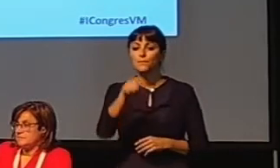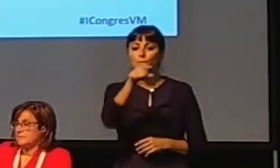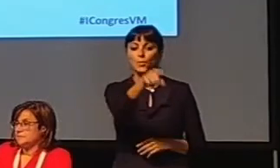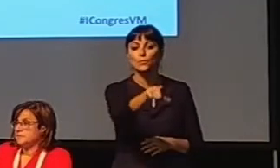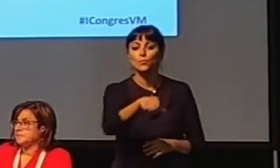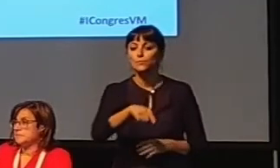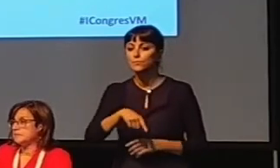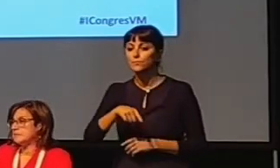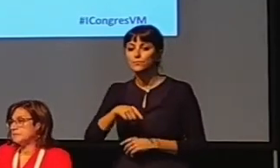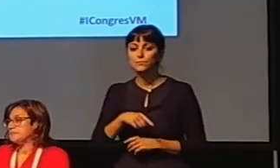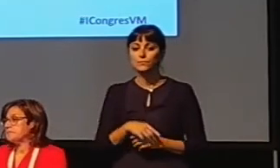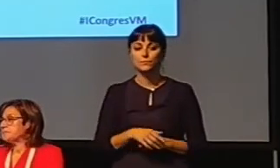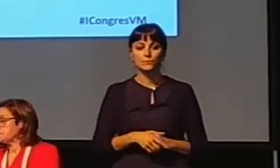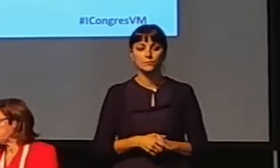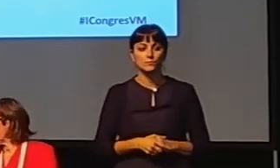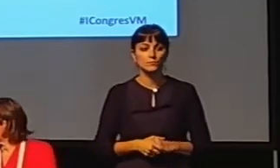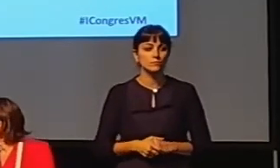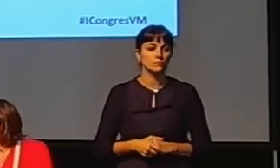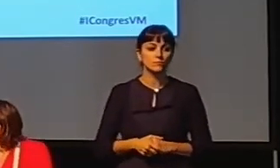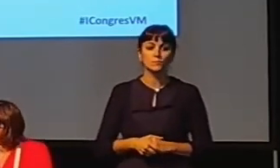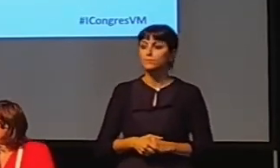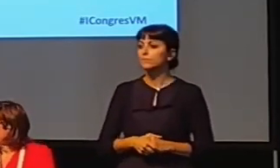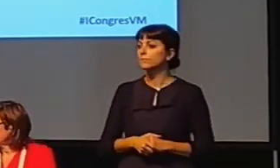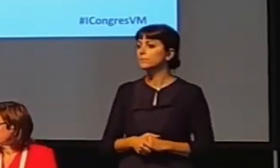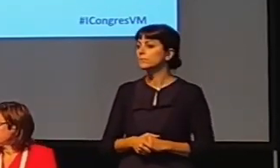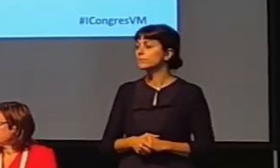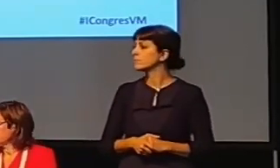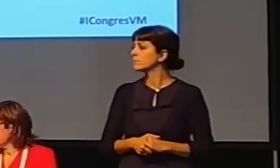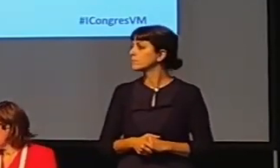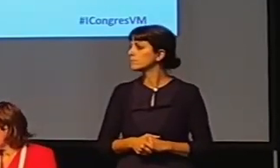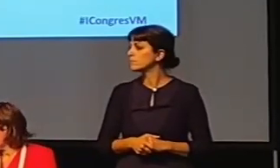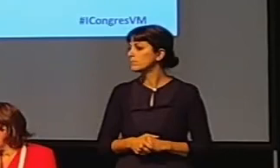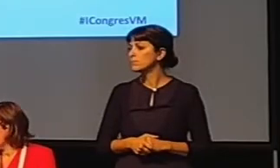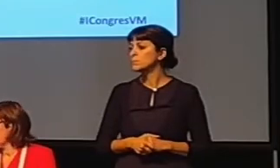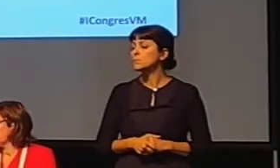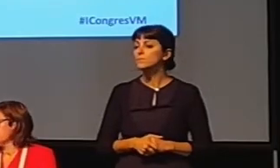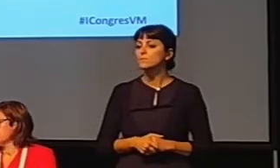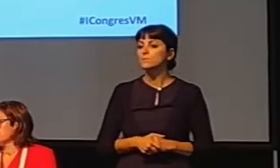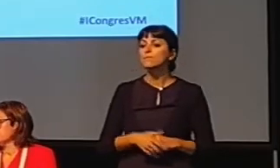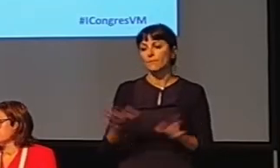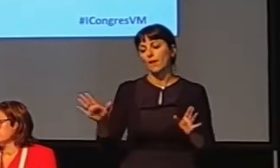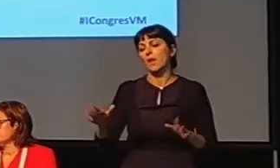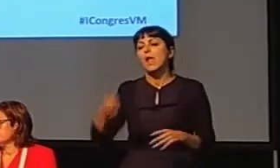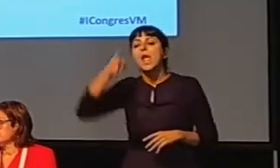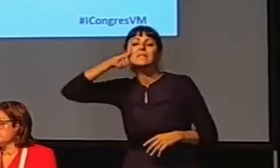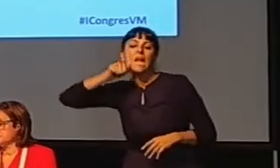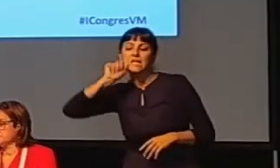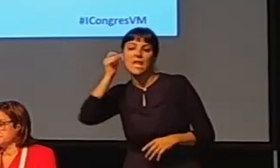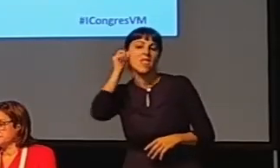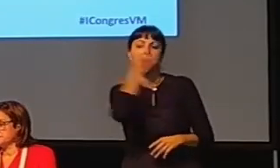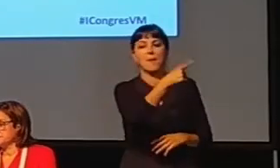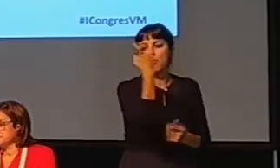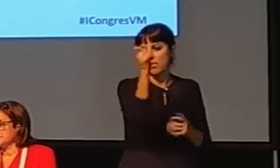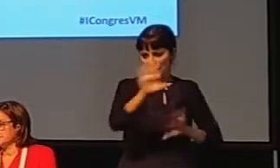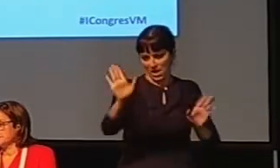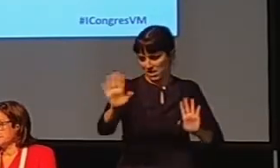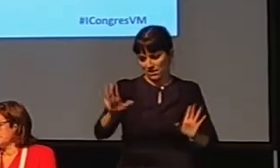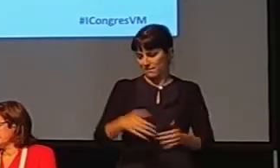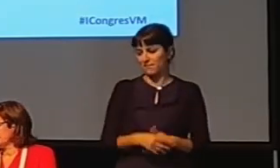entre tu, sí? No truqueu al més al Sánchez, per la part. Però